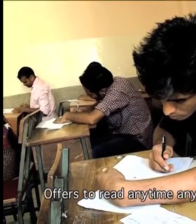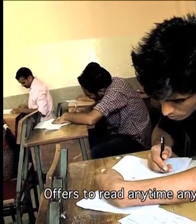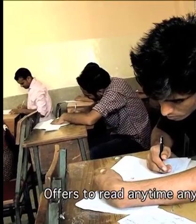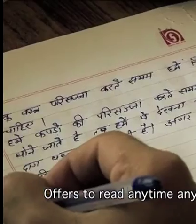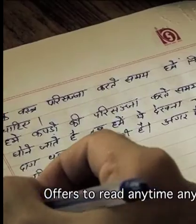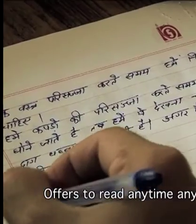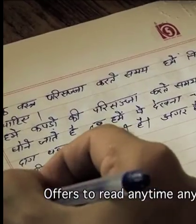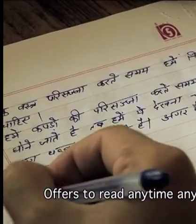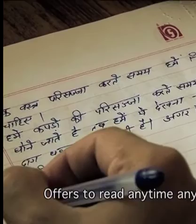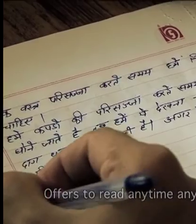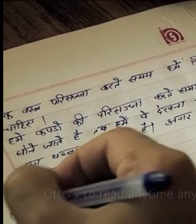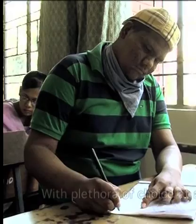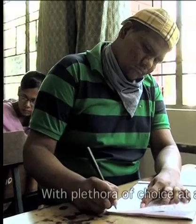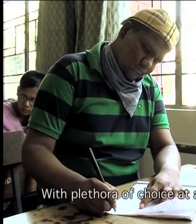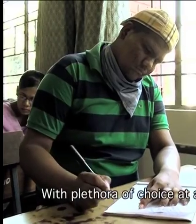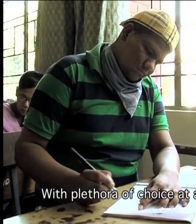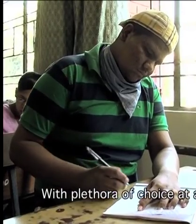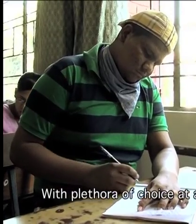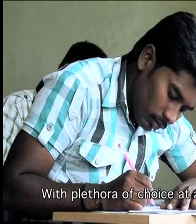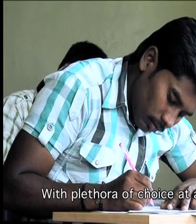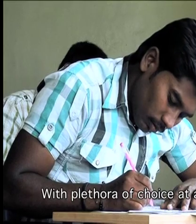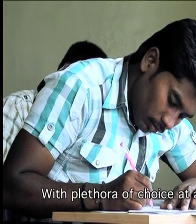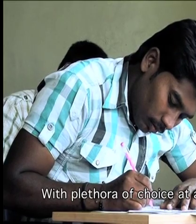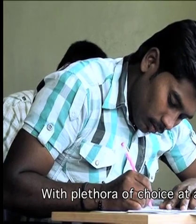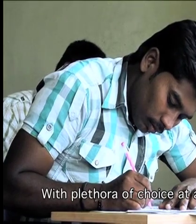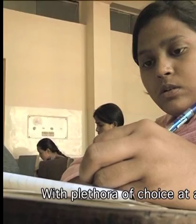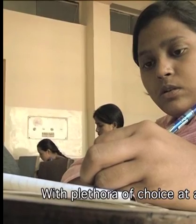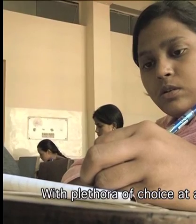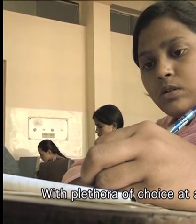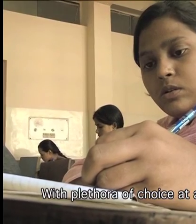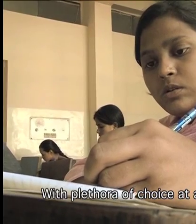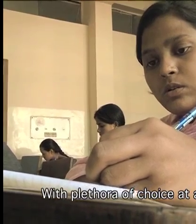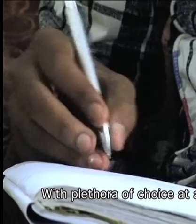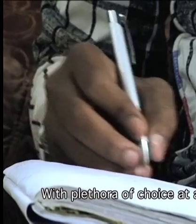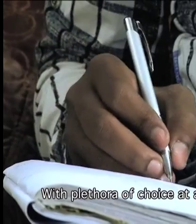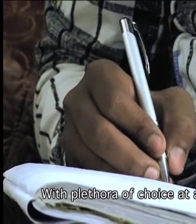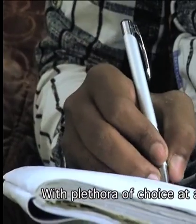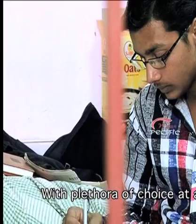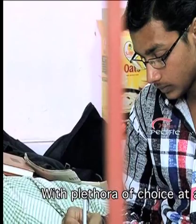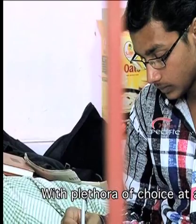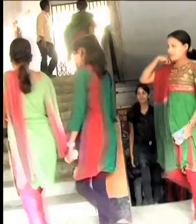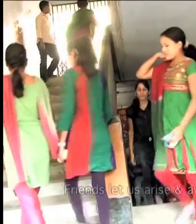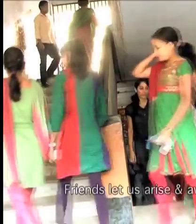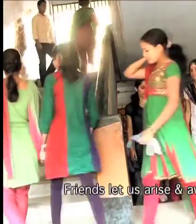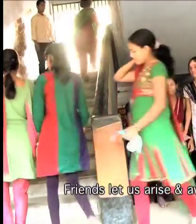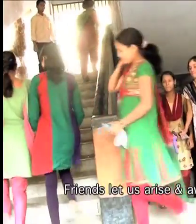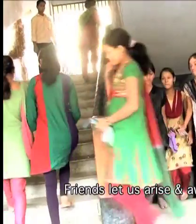हम कहीं पढ़े वे विषय की लोच से युक्त हो मित्रों